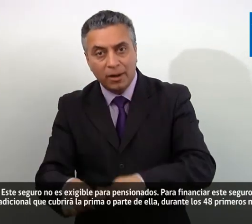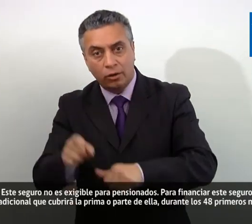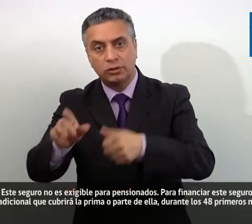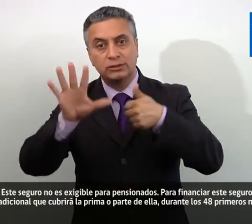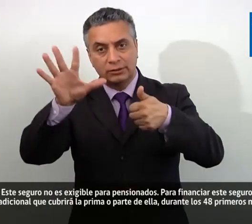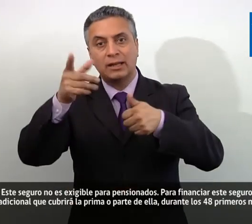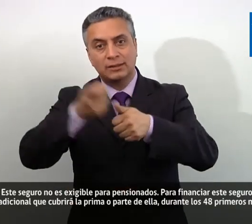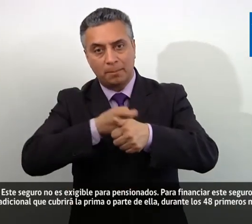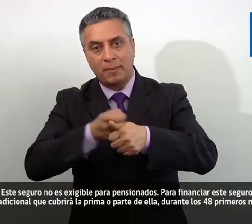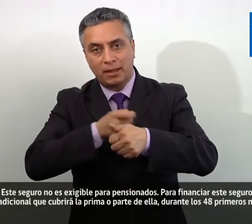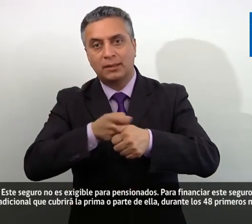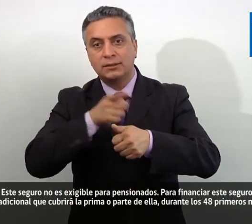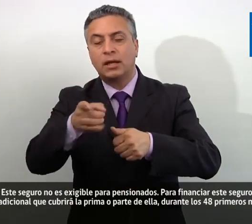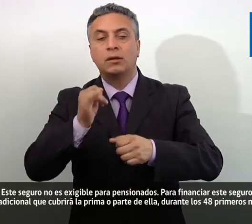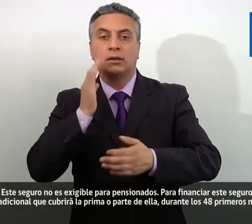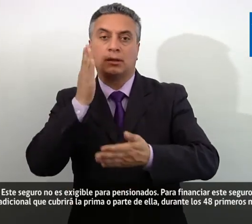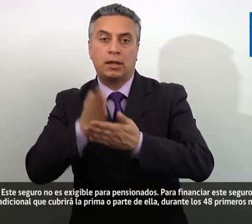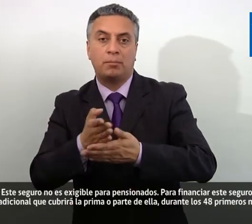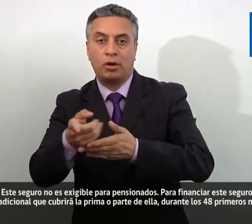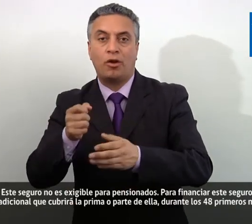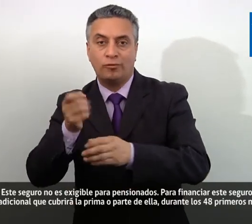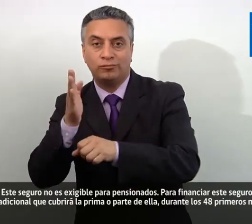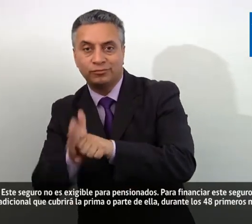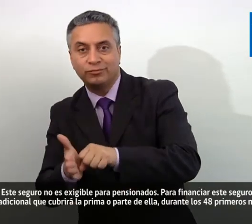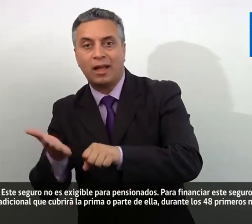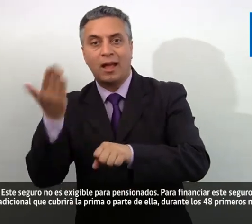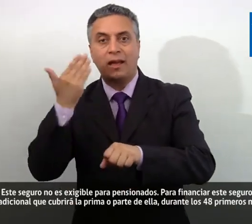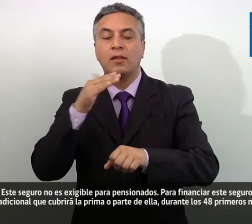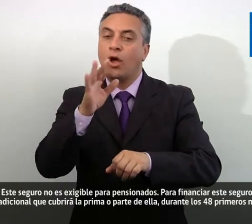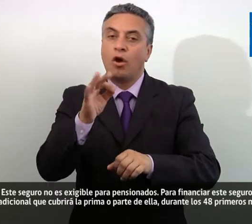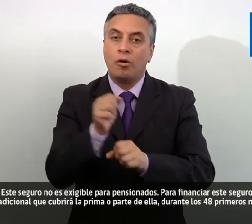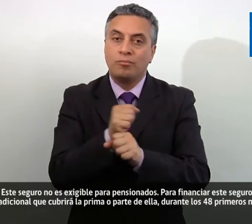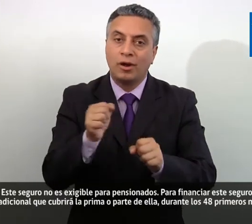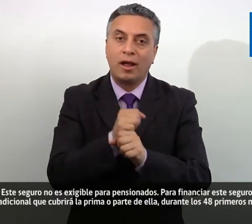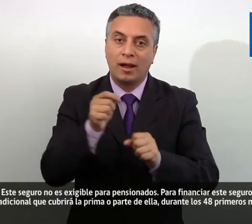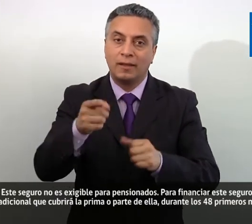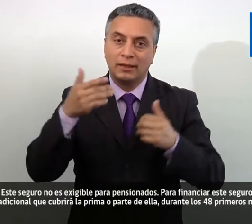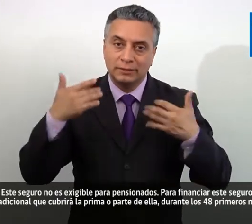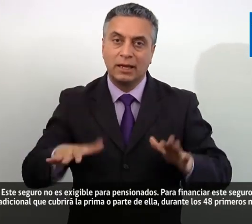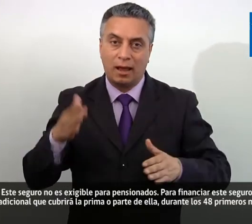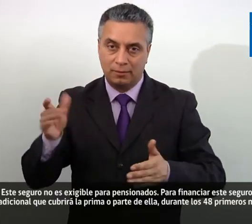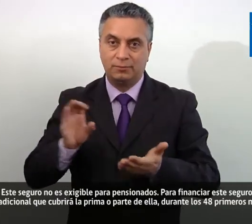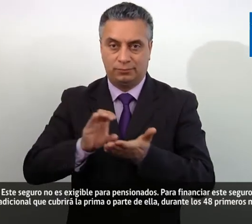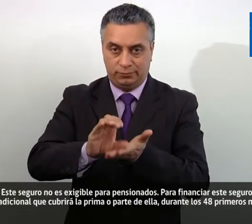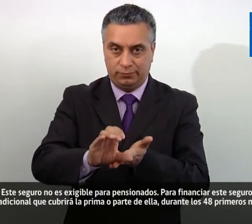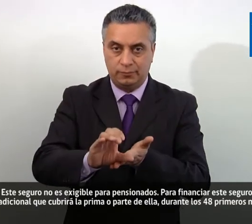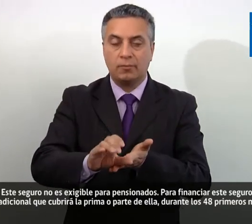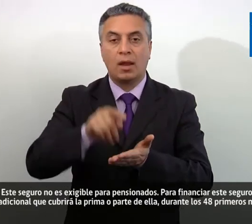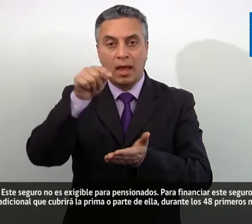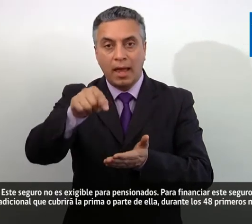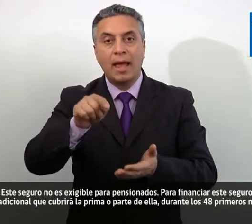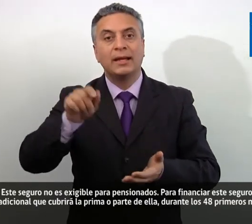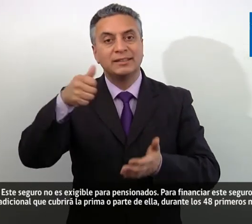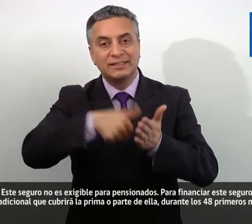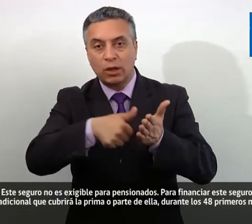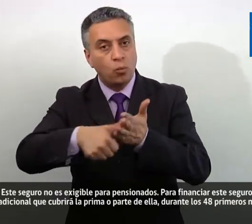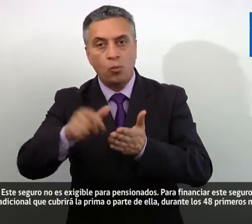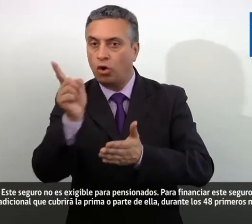usted contará con un subsidio adicional que cubrirá la prima o parte de ella durante los 48 primeros meses del plazo